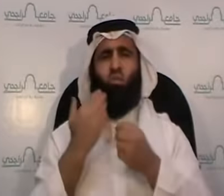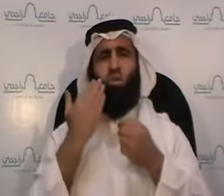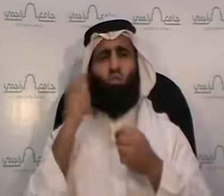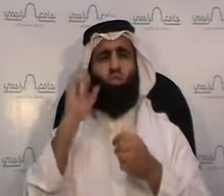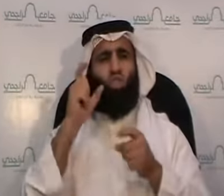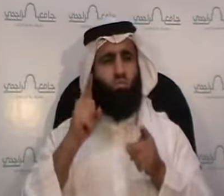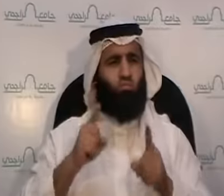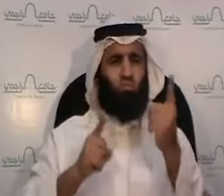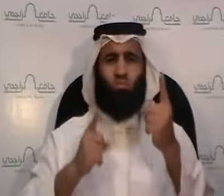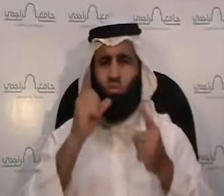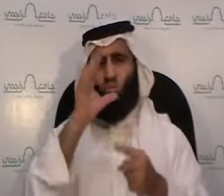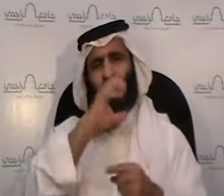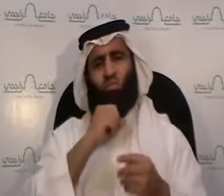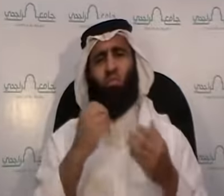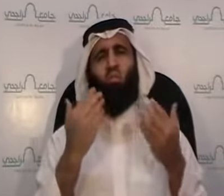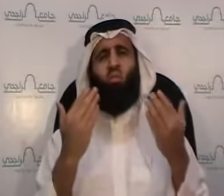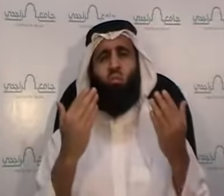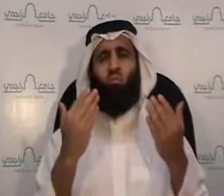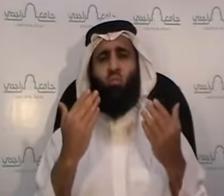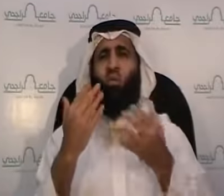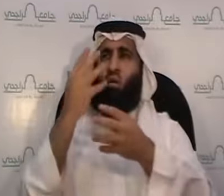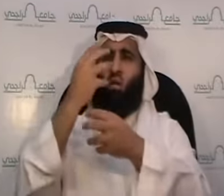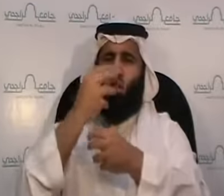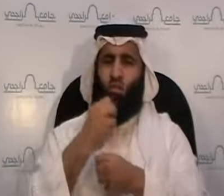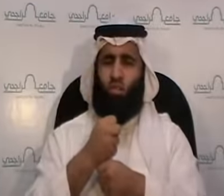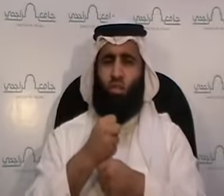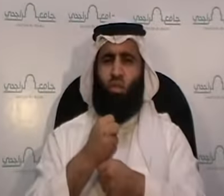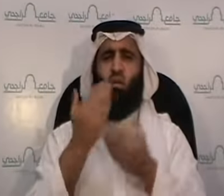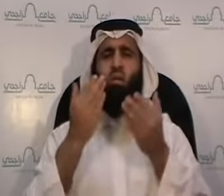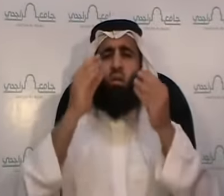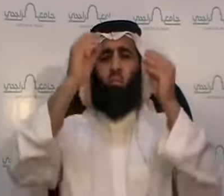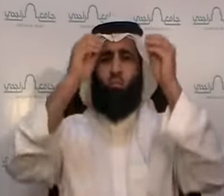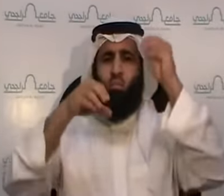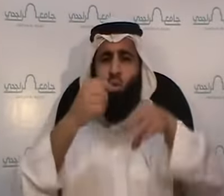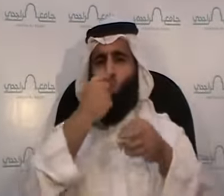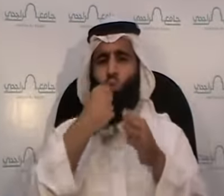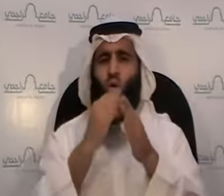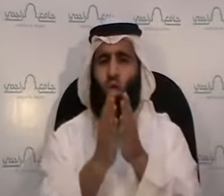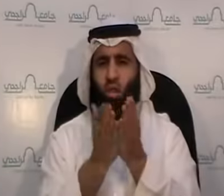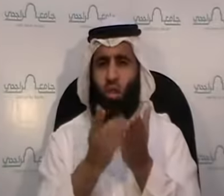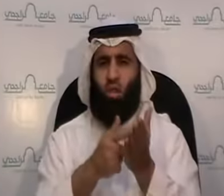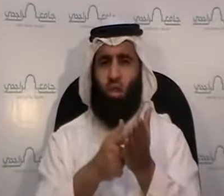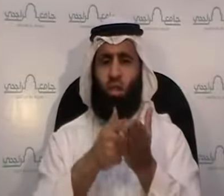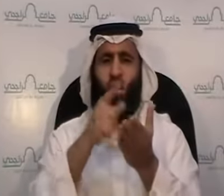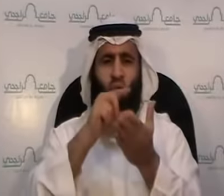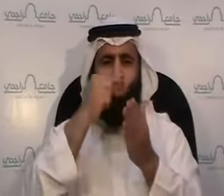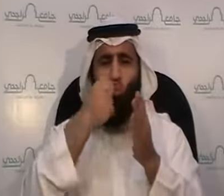المسلمين. بارك الله لي ولكم بالقرآن العظيم، ونفعني وإياكم بما فيه من الآيات والذكر الحكيم. قولوا ما